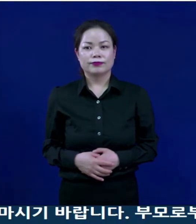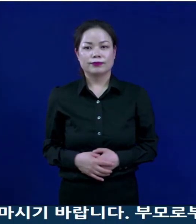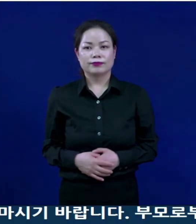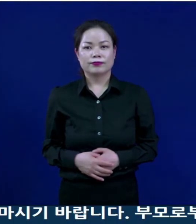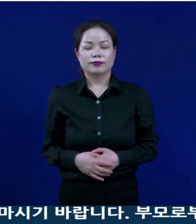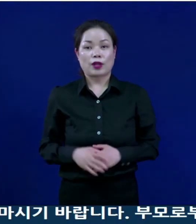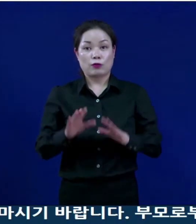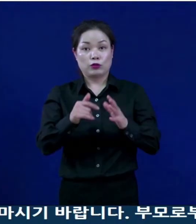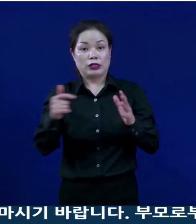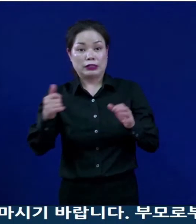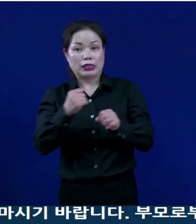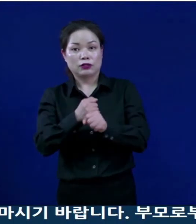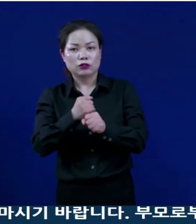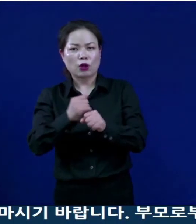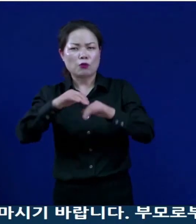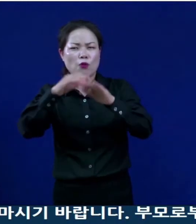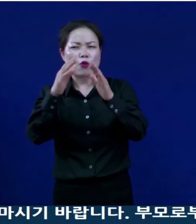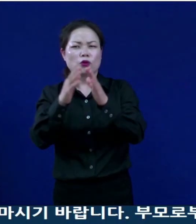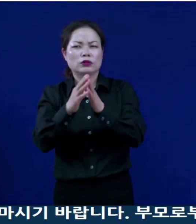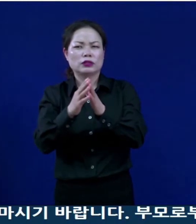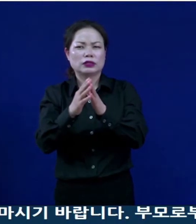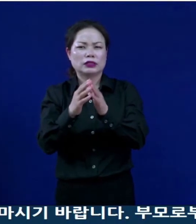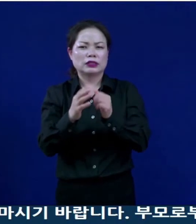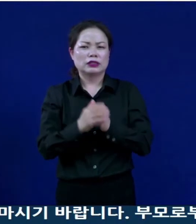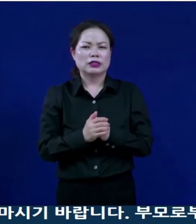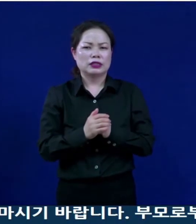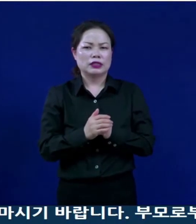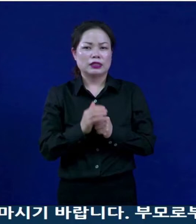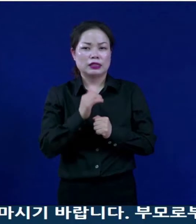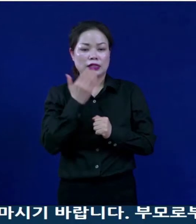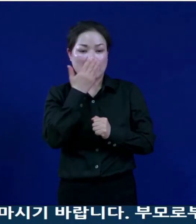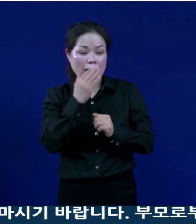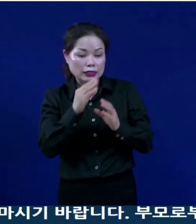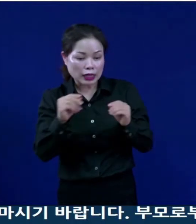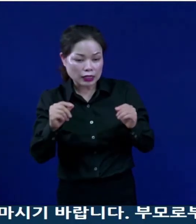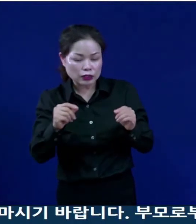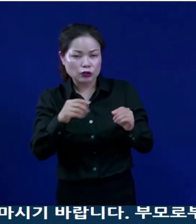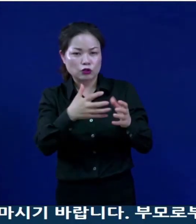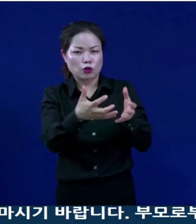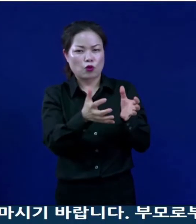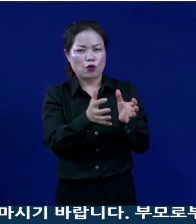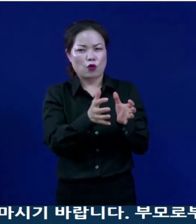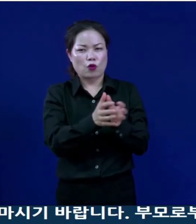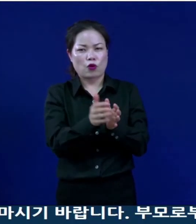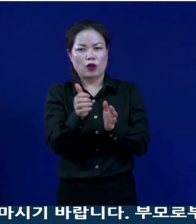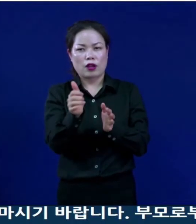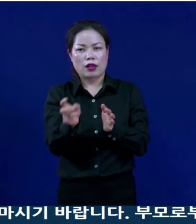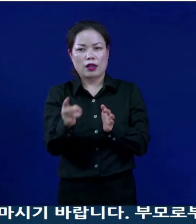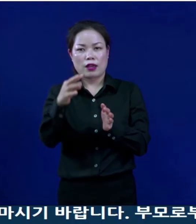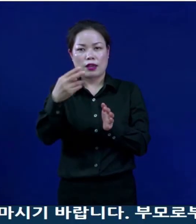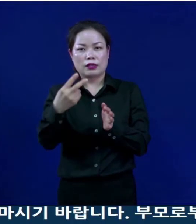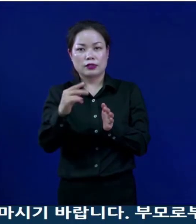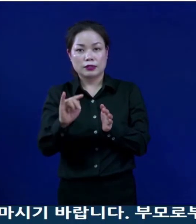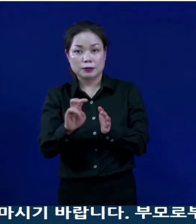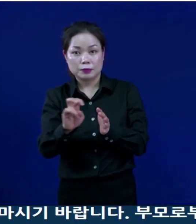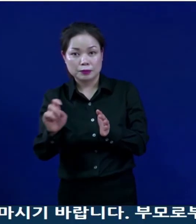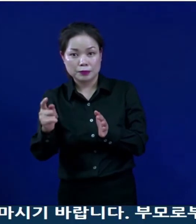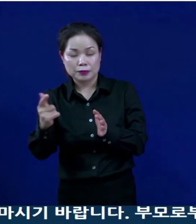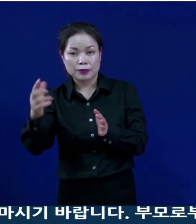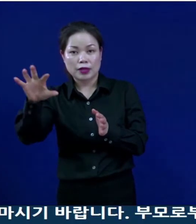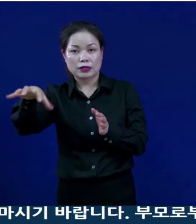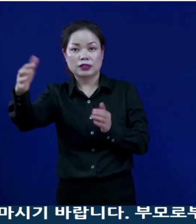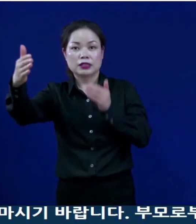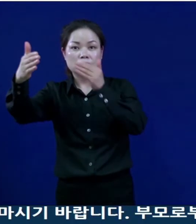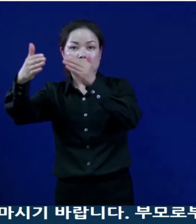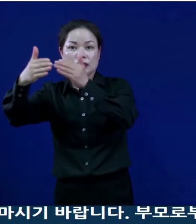블레셋 다섯 군주들과 모든 가나안 족속과 시돈 족속과 바알 헤르몬 산에서부터 하맛